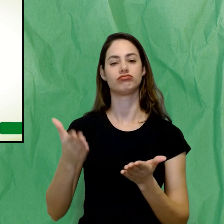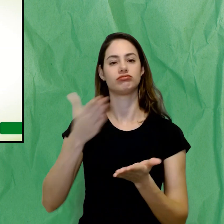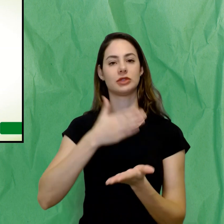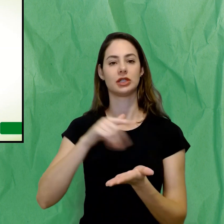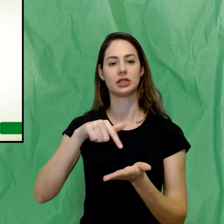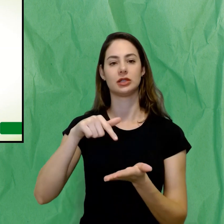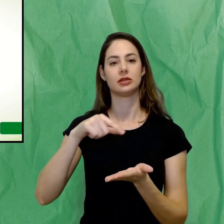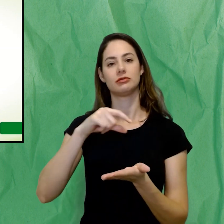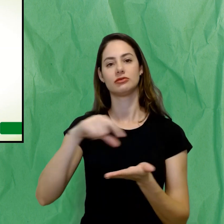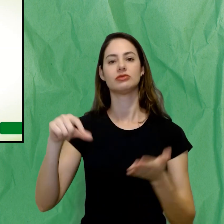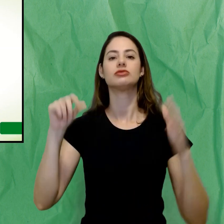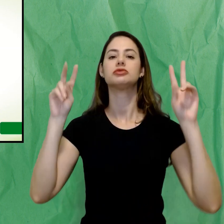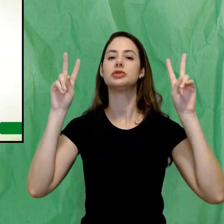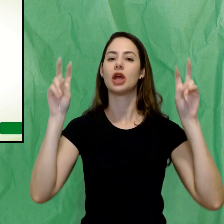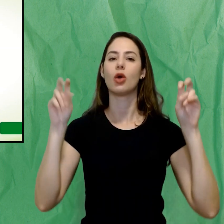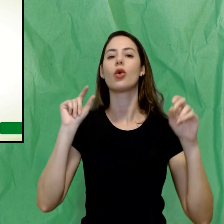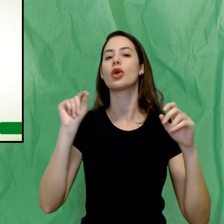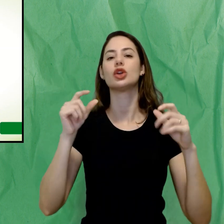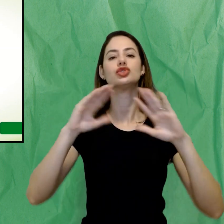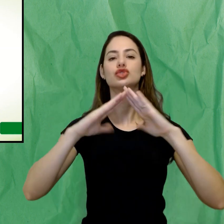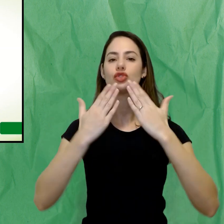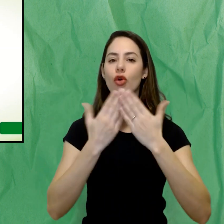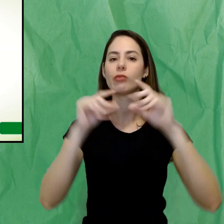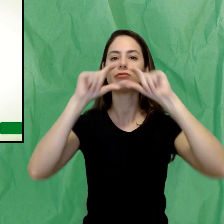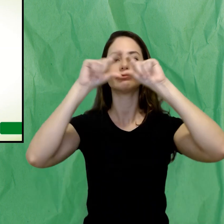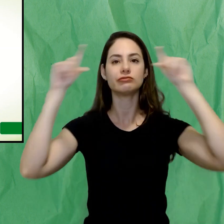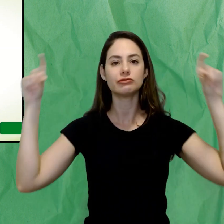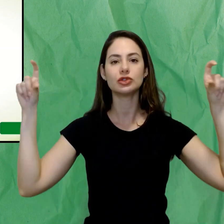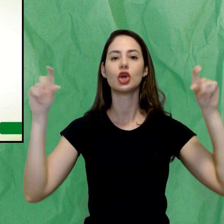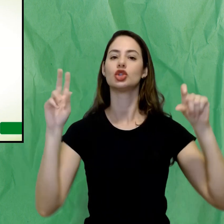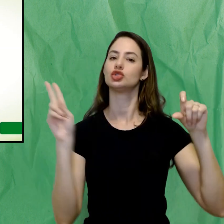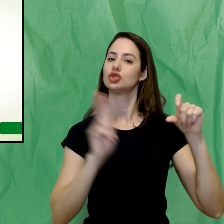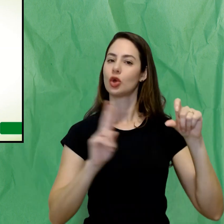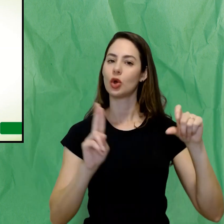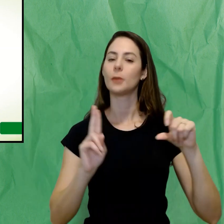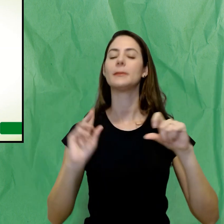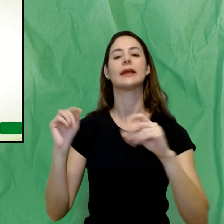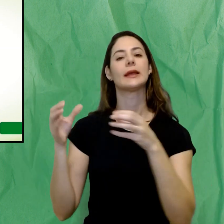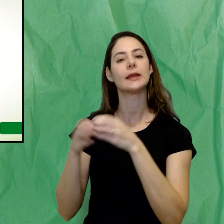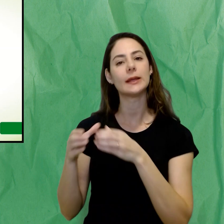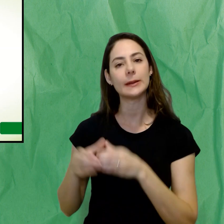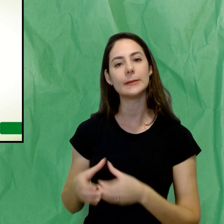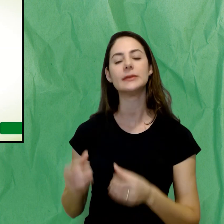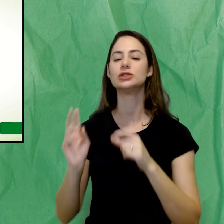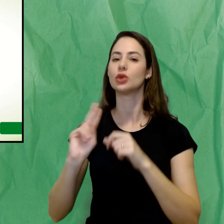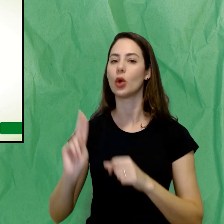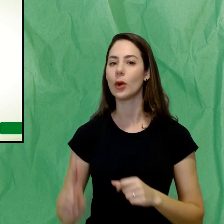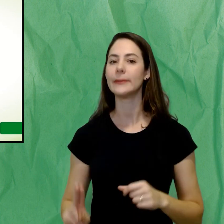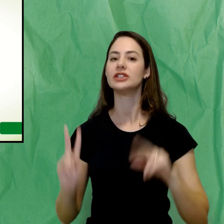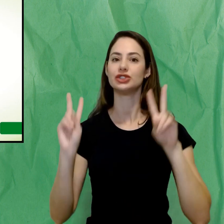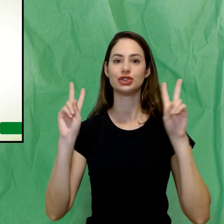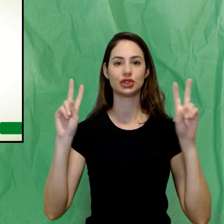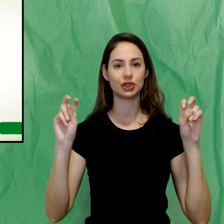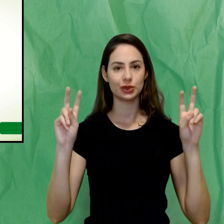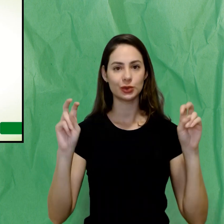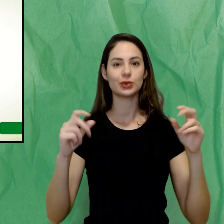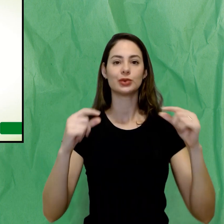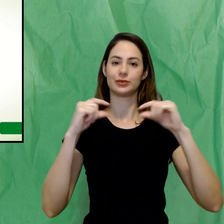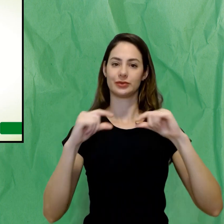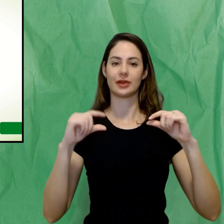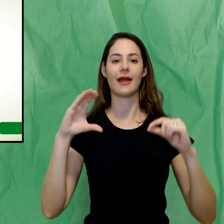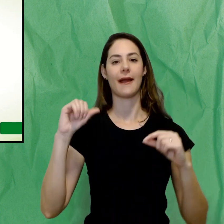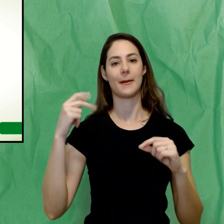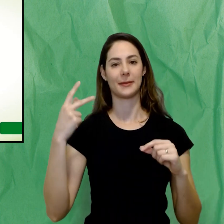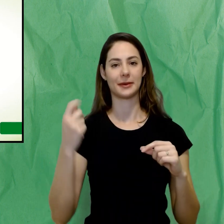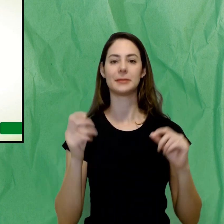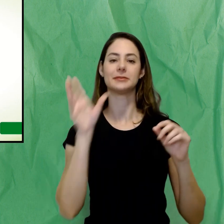geralmente é colocada a instituição, o seu nome, se for uma equipe, o nome da equipe, é colocado o título do